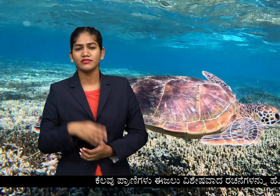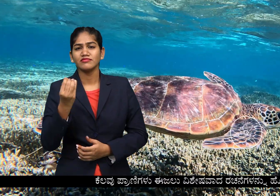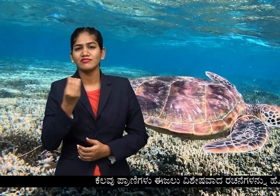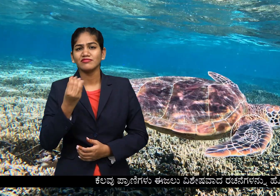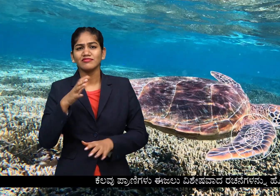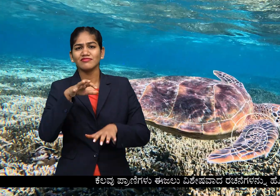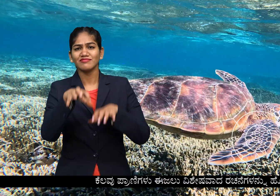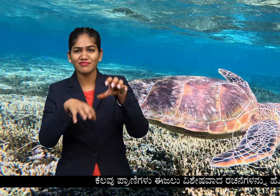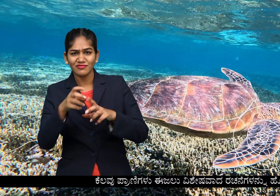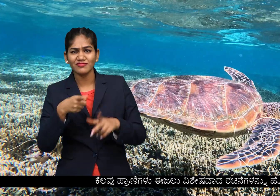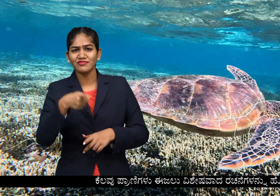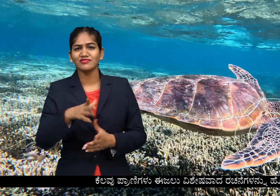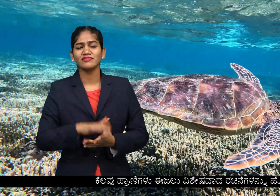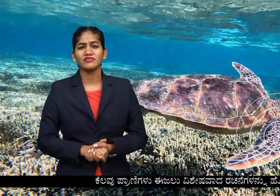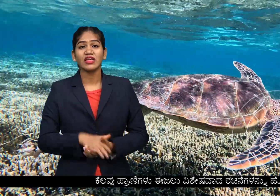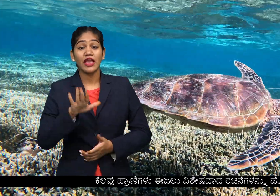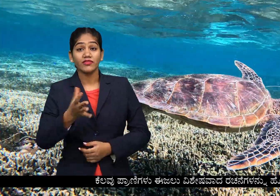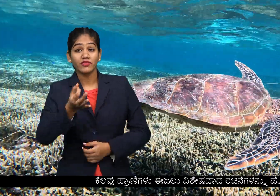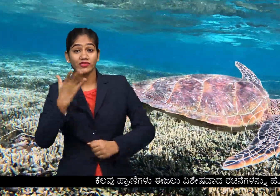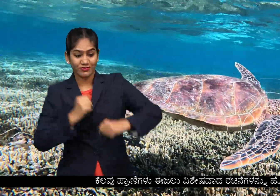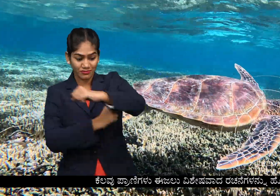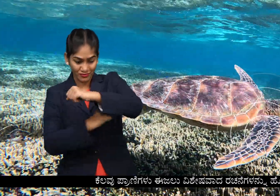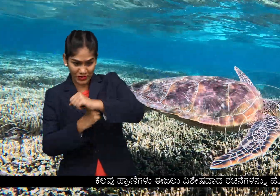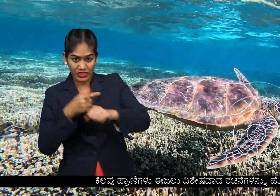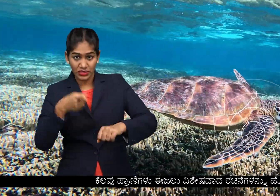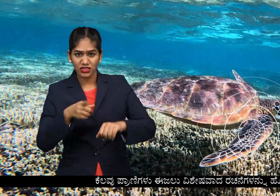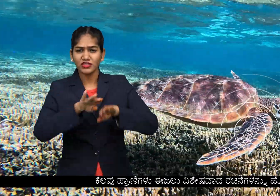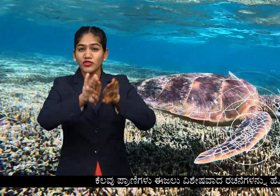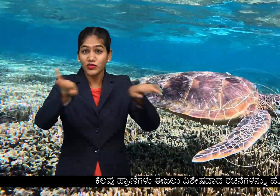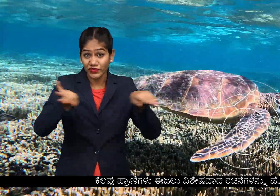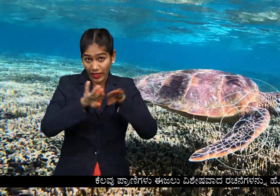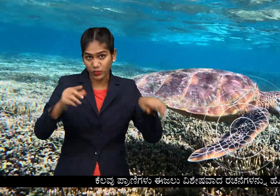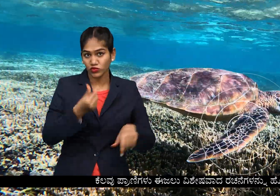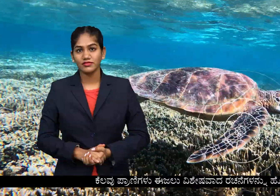ಕೆಲವು ಪ್ರಾಣಿಗಳು ಈಜಲು ವಿಶೇಷವಾದ ರಚನೆಗಳನ್ನ ಹೊಂದಿವೆ.